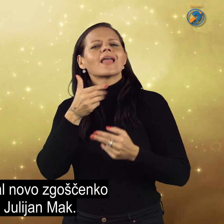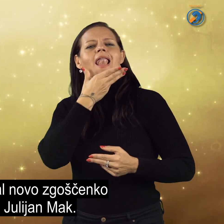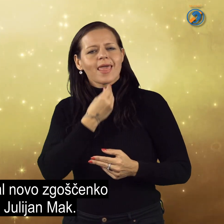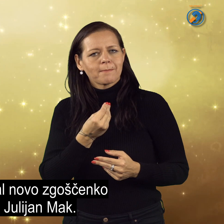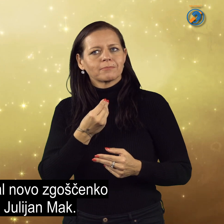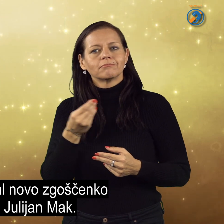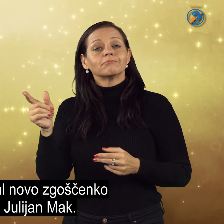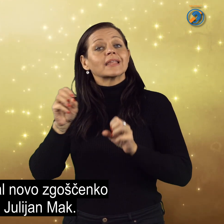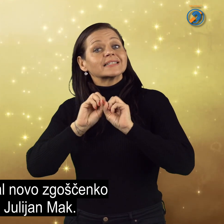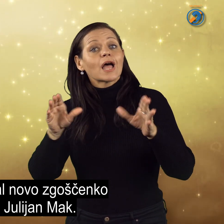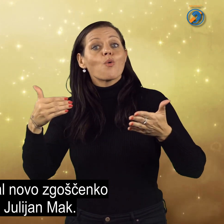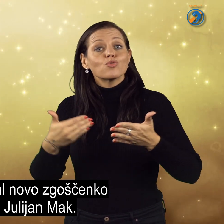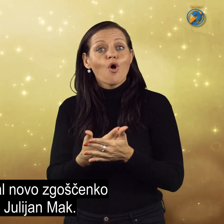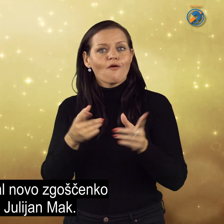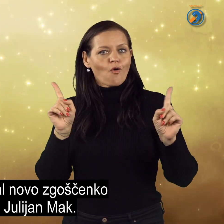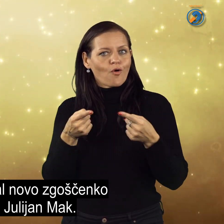naslovom Julijan Mag.